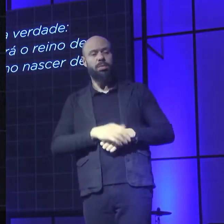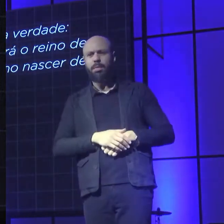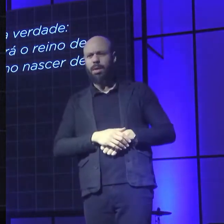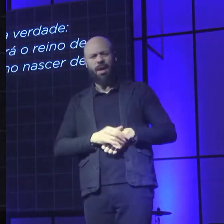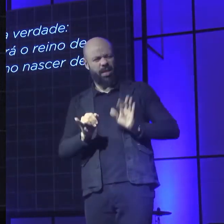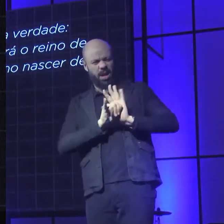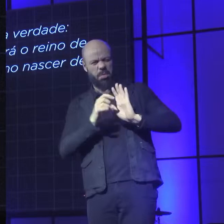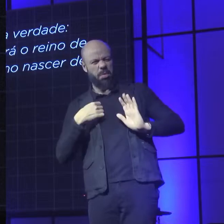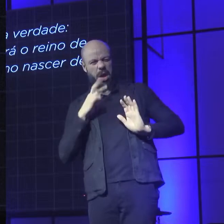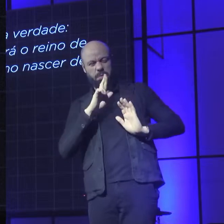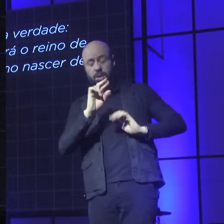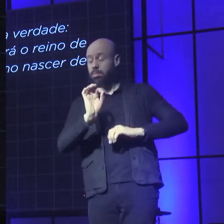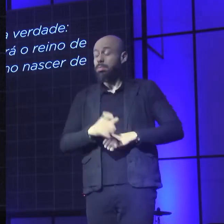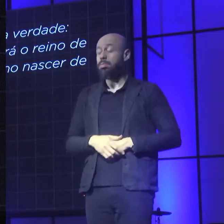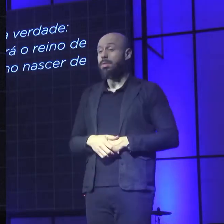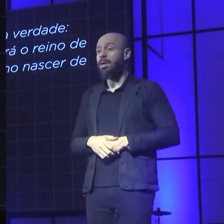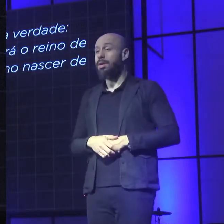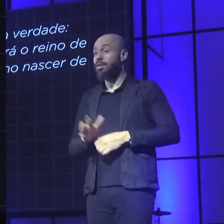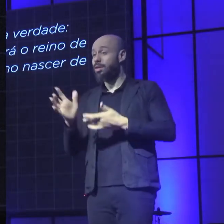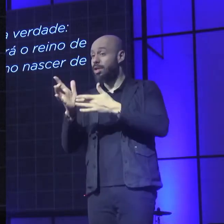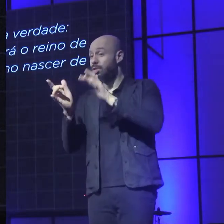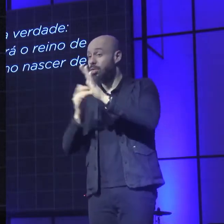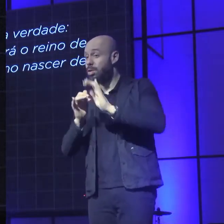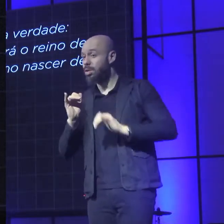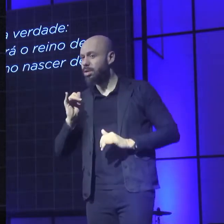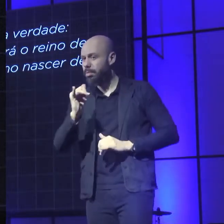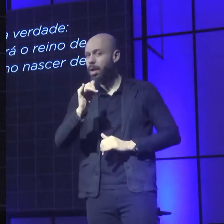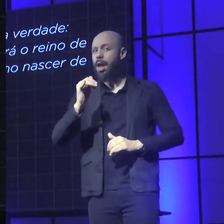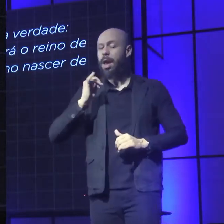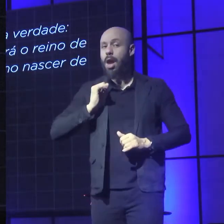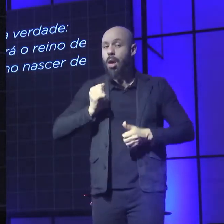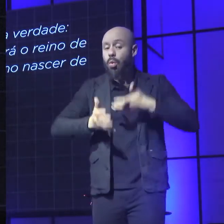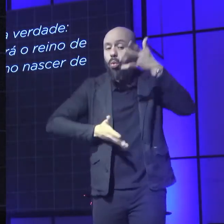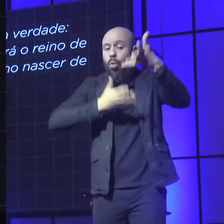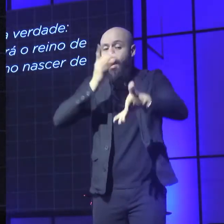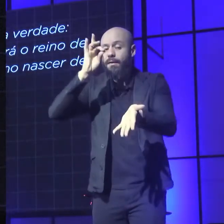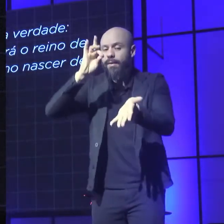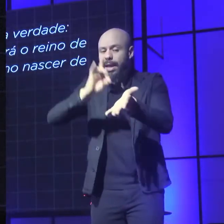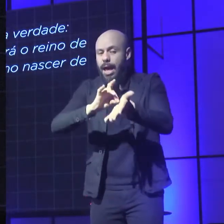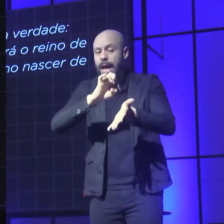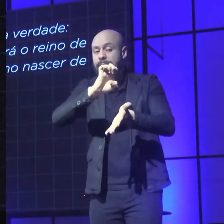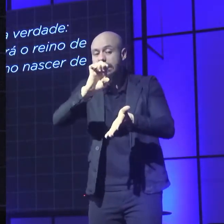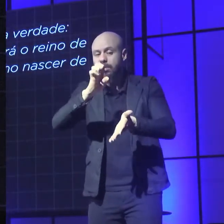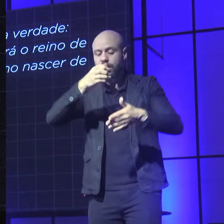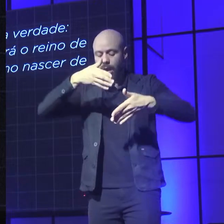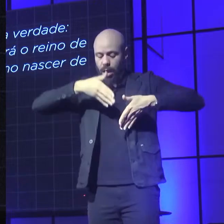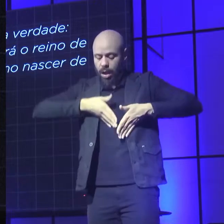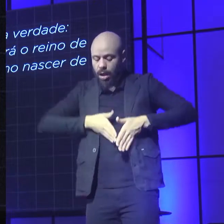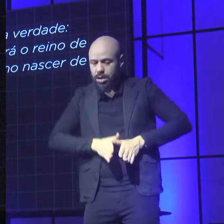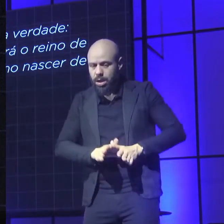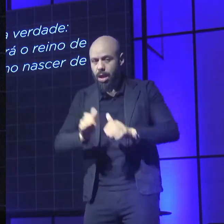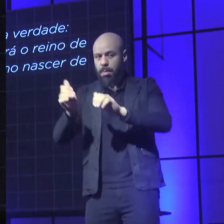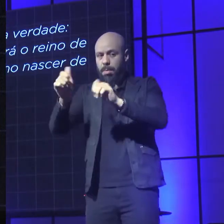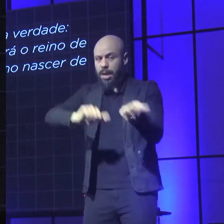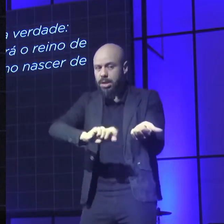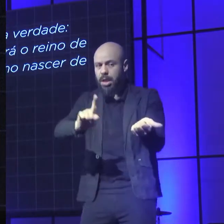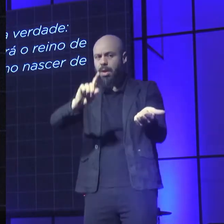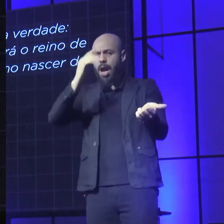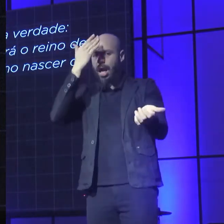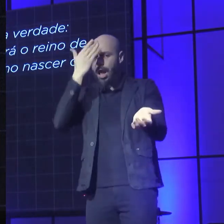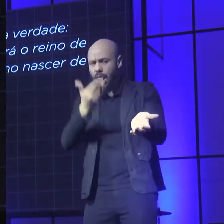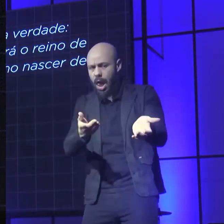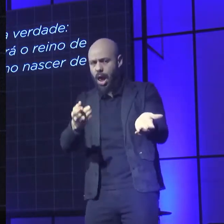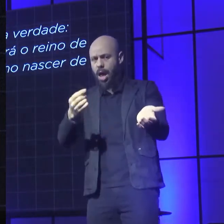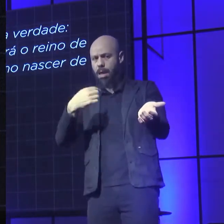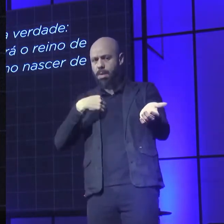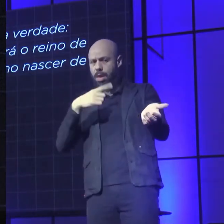disse simplesmente: eu te digo a verdade, quem não nascer de novo não verá o reino de Deus. Daí olha ao raciocínio